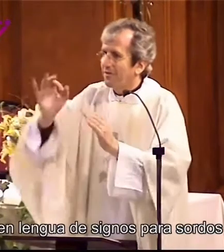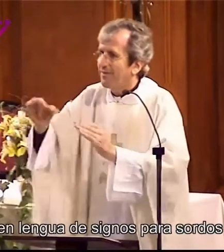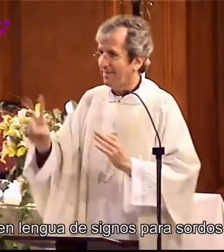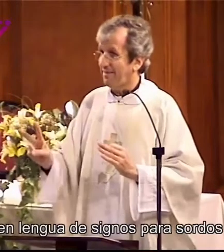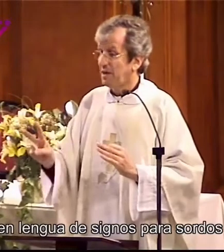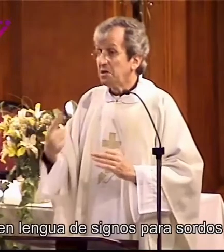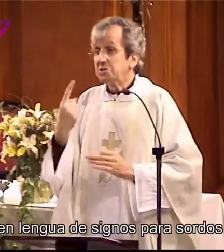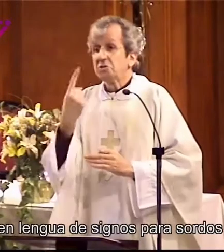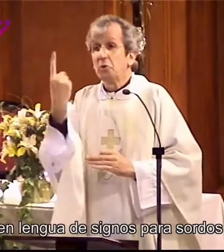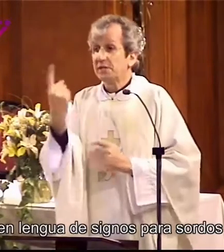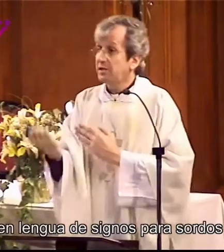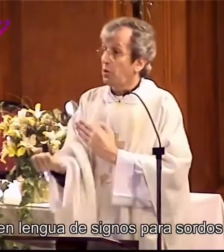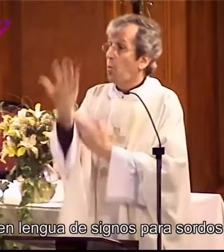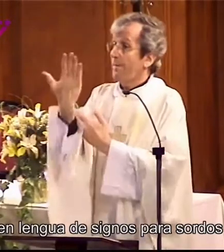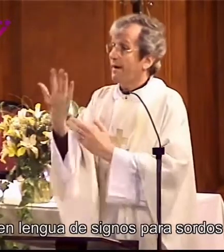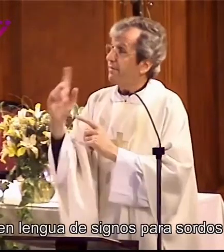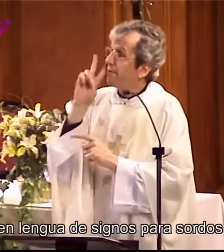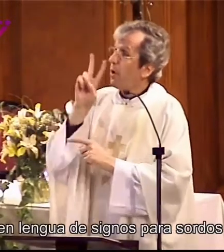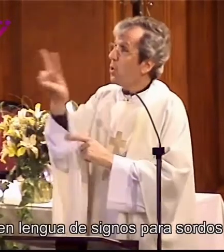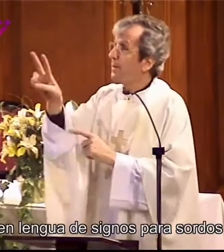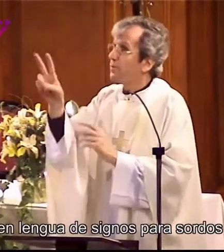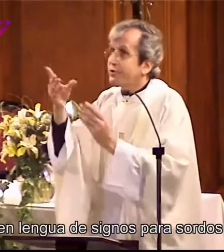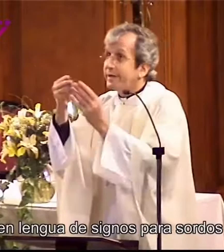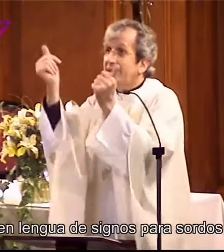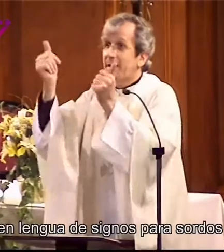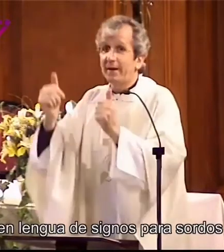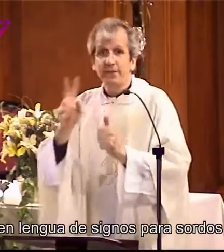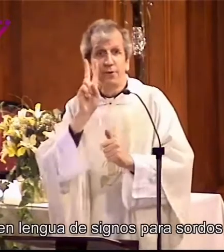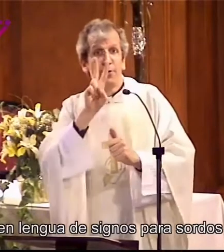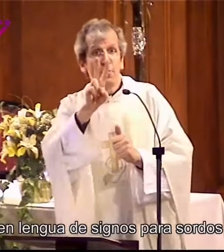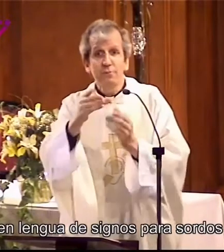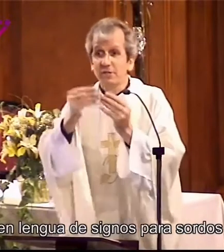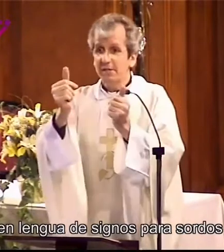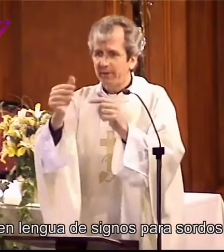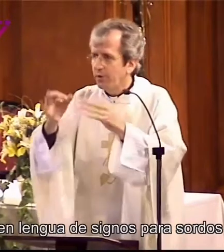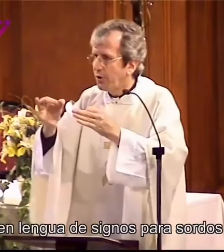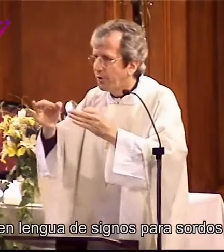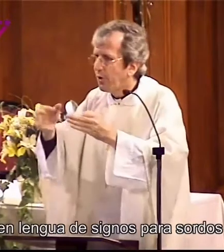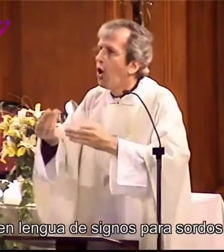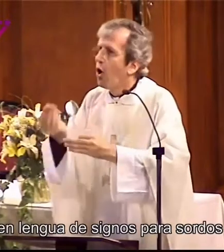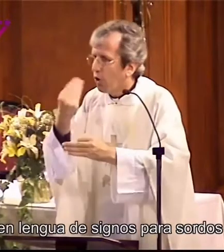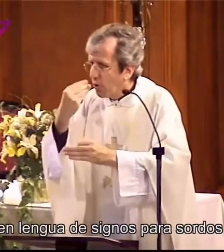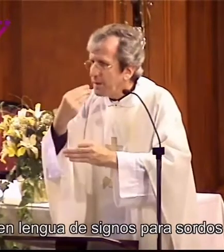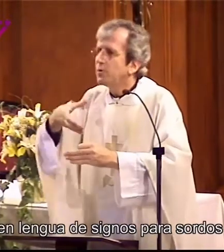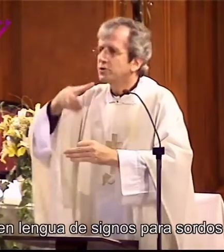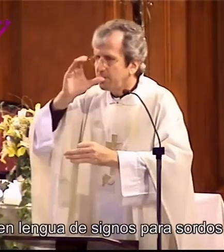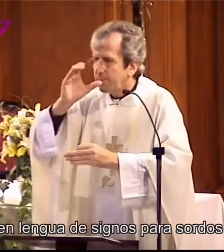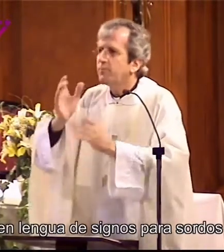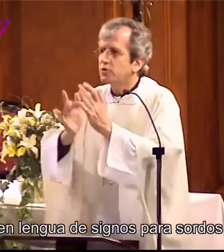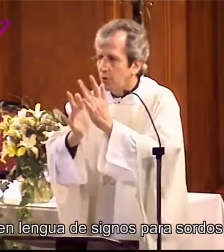de verdad. Si solo hubiese sido una aparición, lo vimos y desapareció, lo vimos y desapareció. No, no, no, comimos y bebimos con